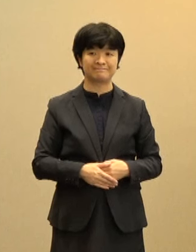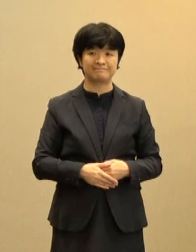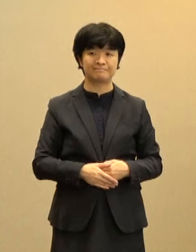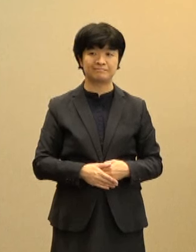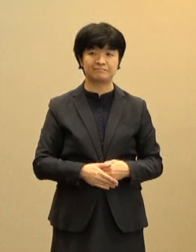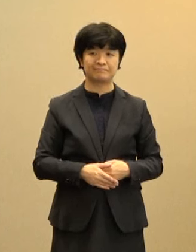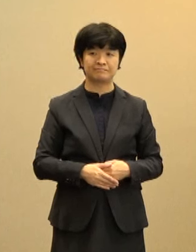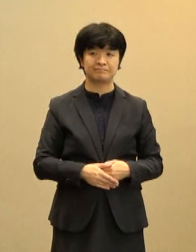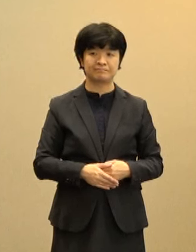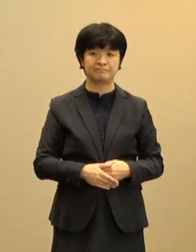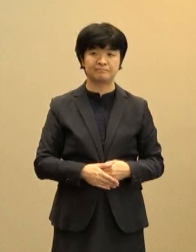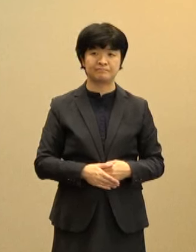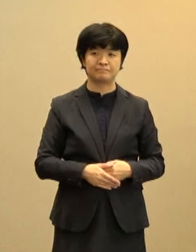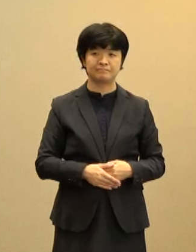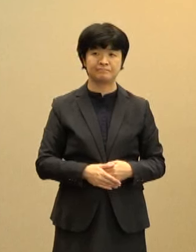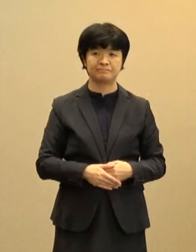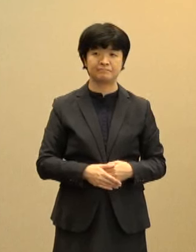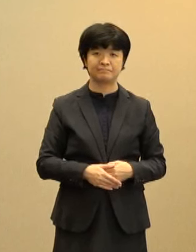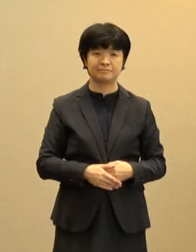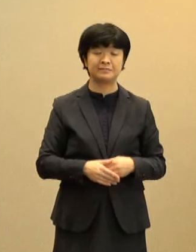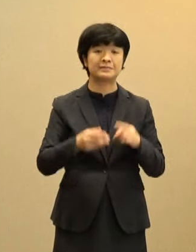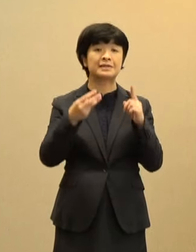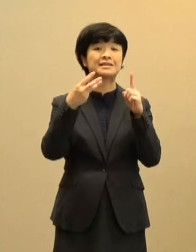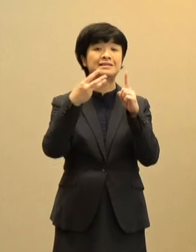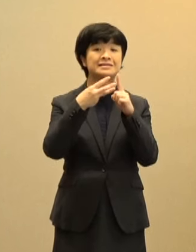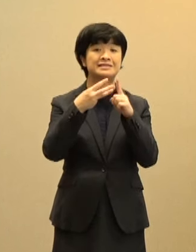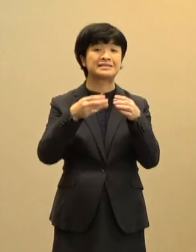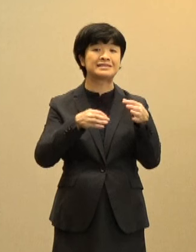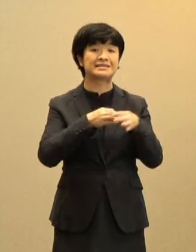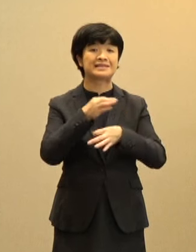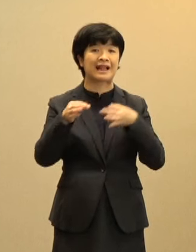よし。日経新聞。